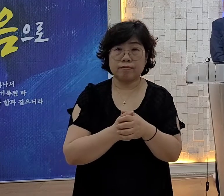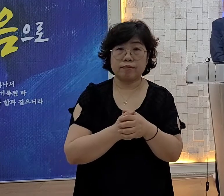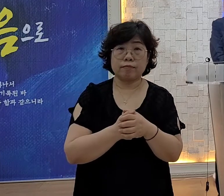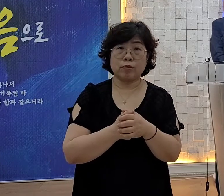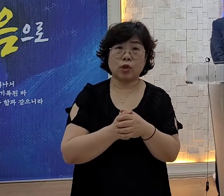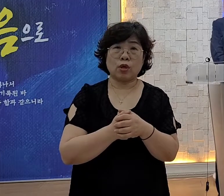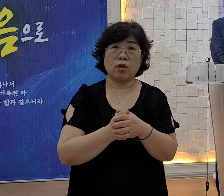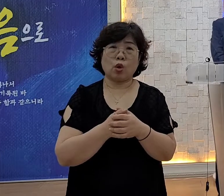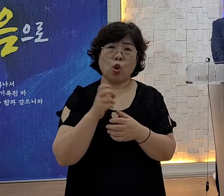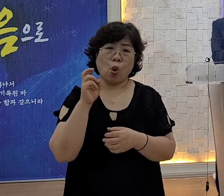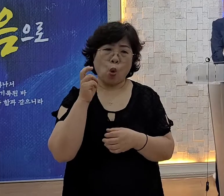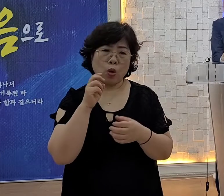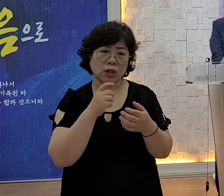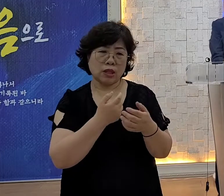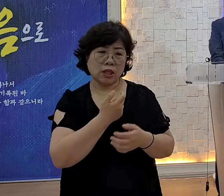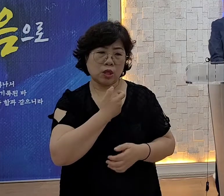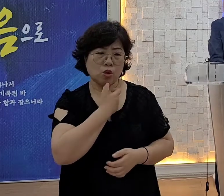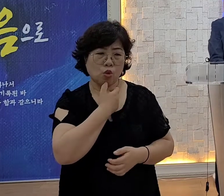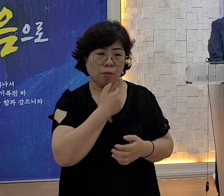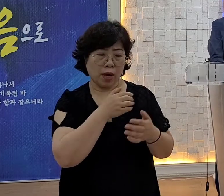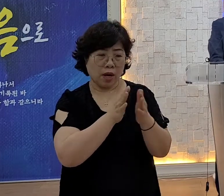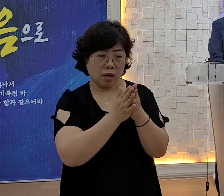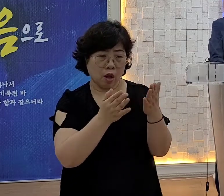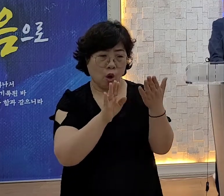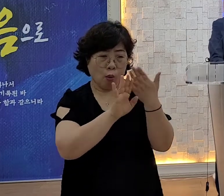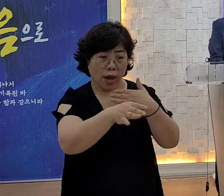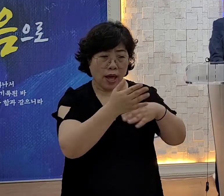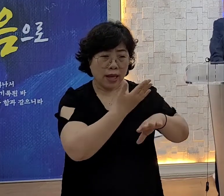말고 또 어디서 보셨어요?